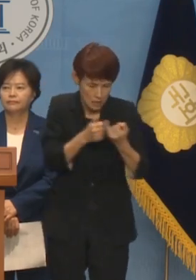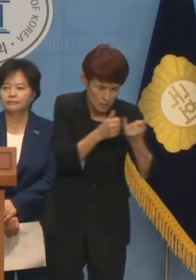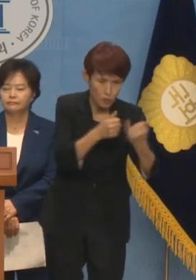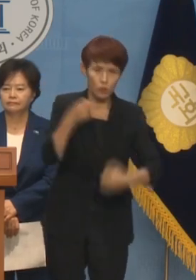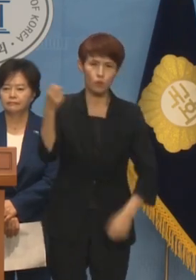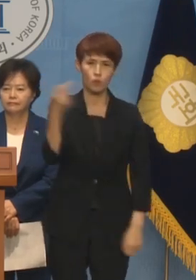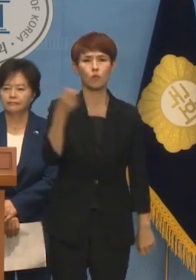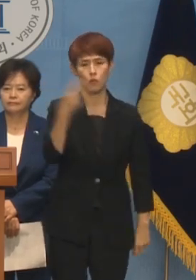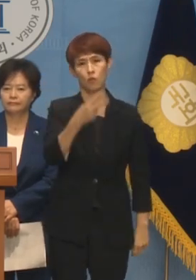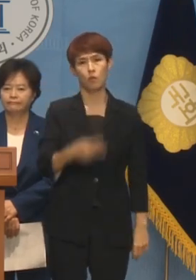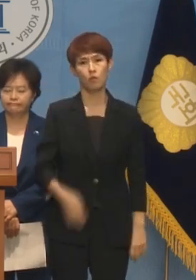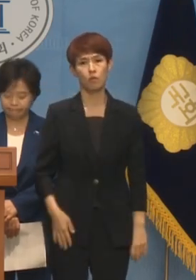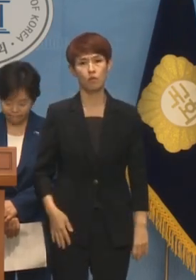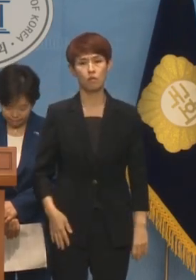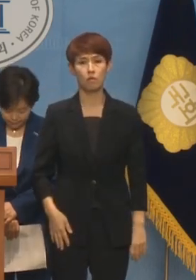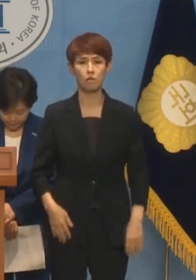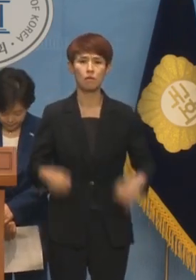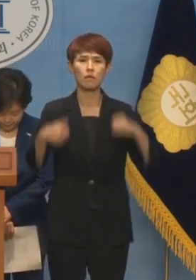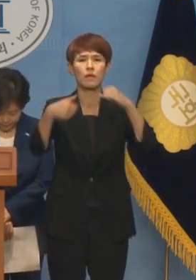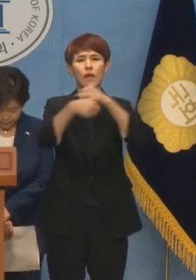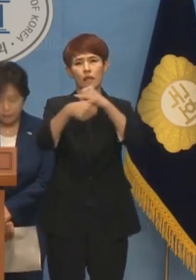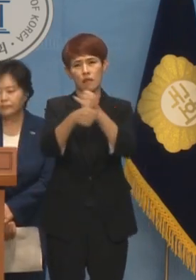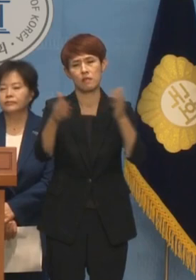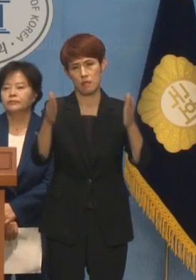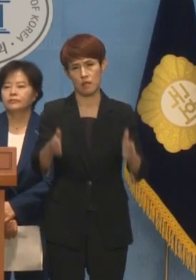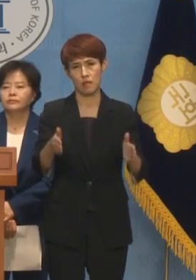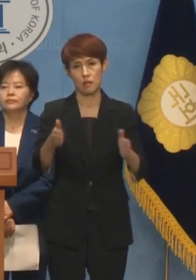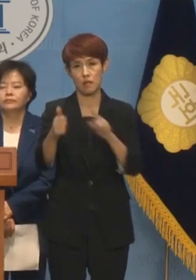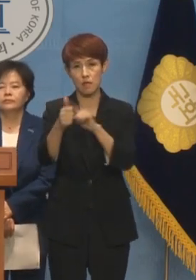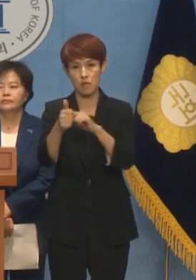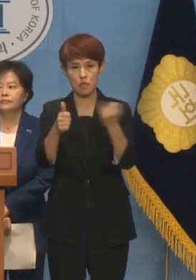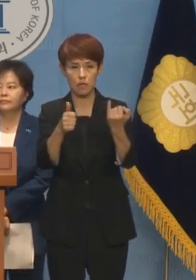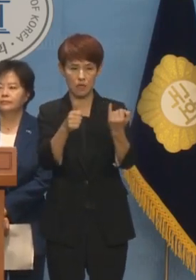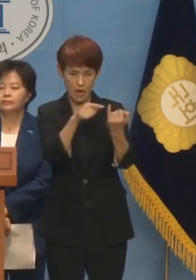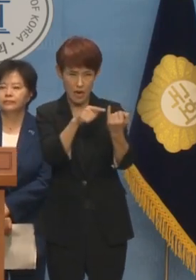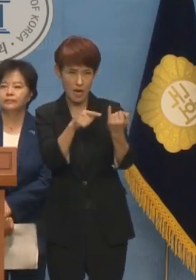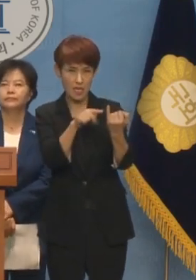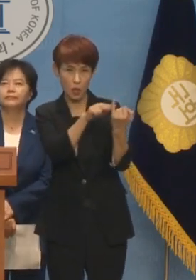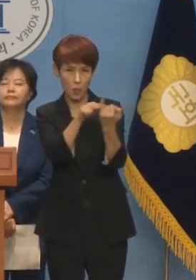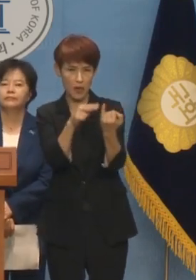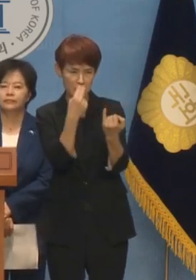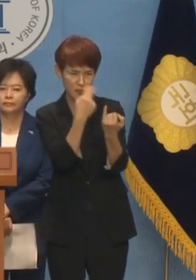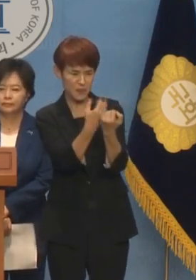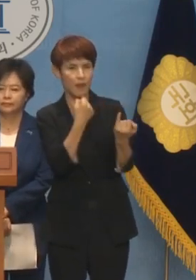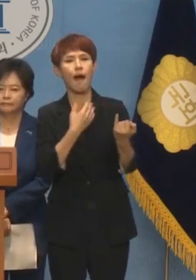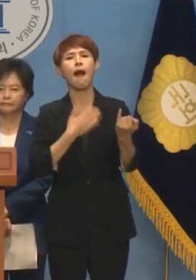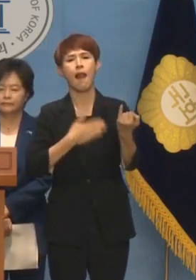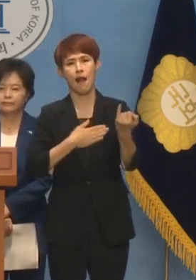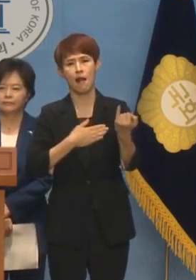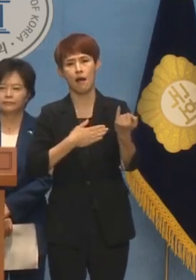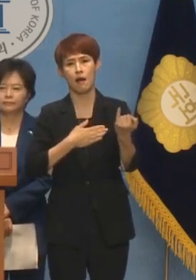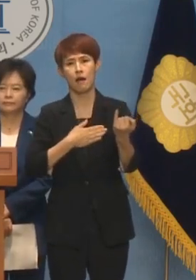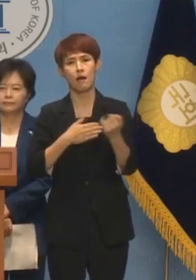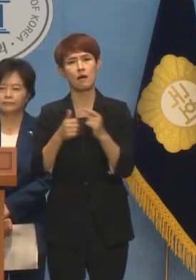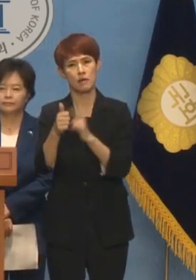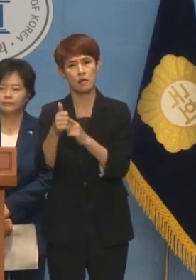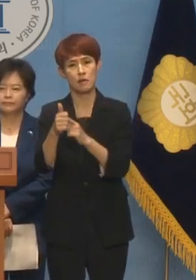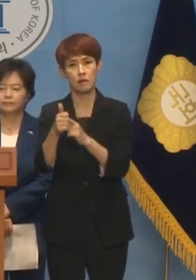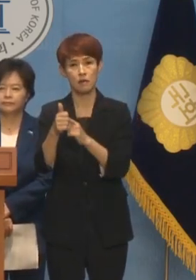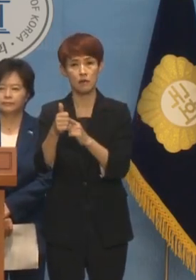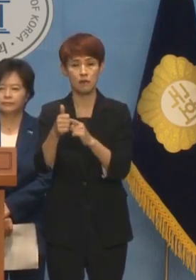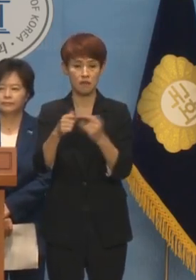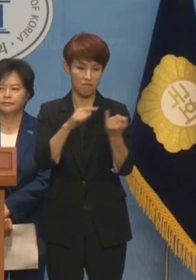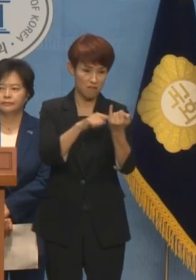스토킹이었습니다. 교제를 해온 사이라 가해자는 피해자의 정보를 많이 알고 있었습니다.